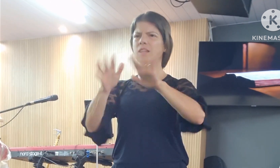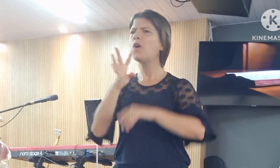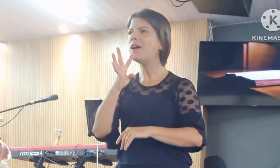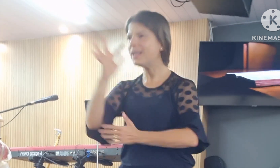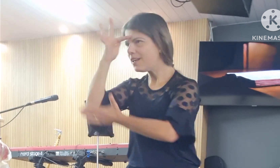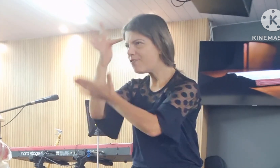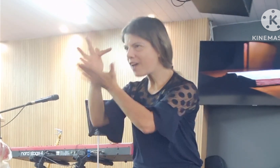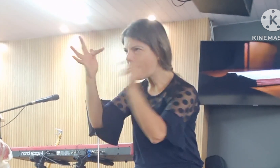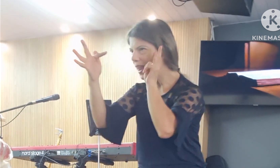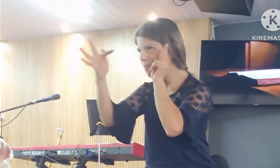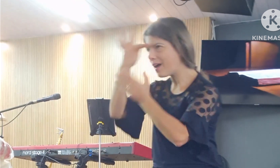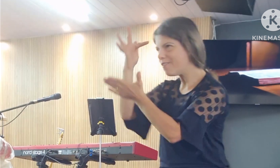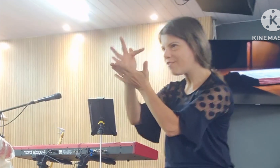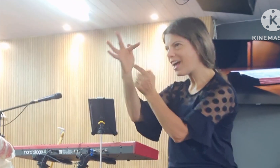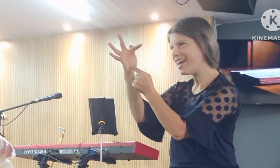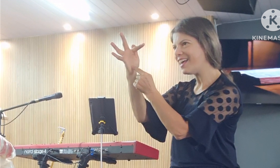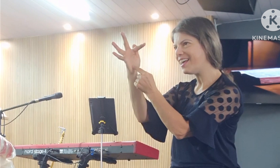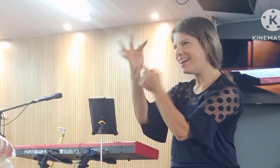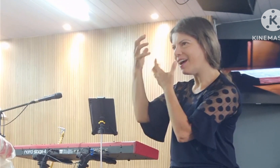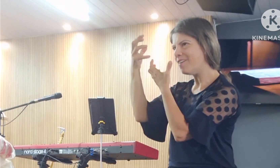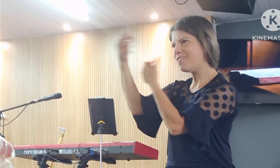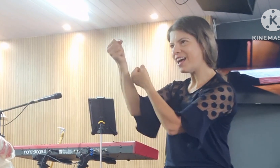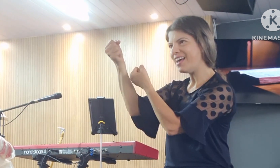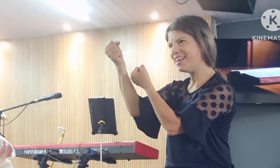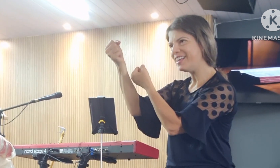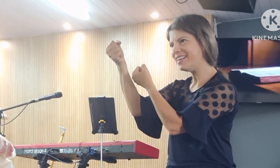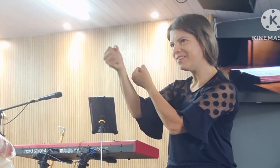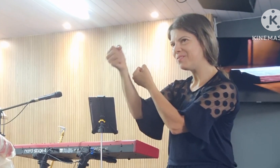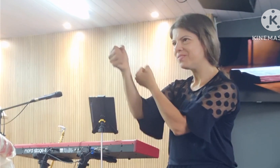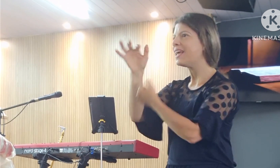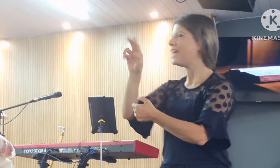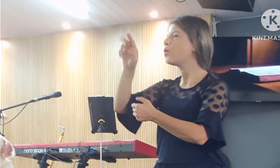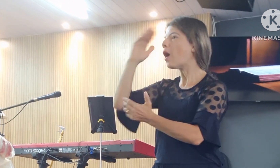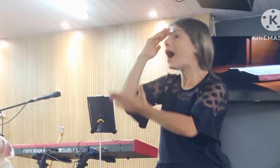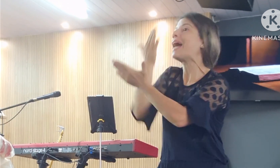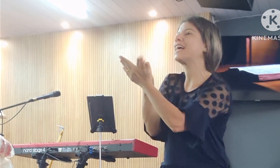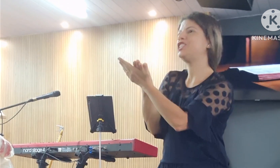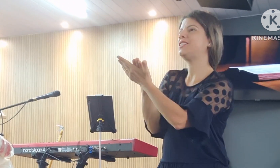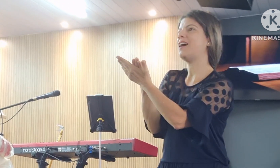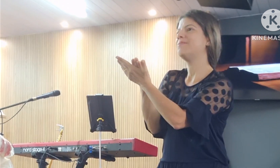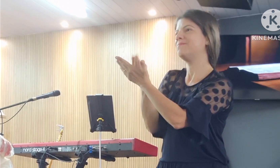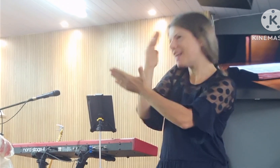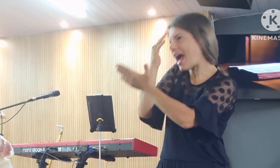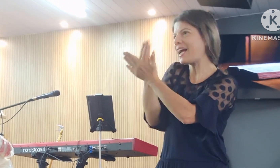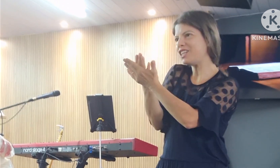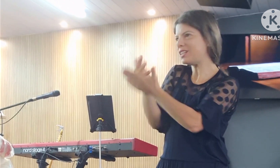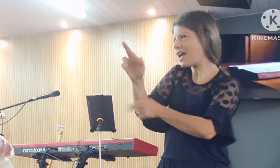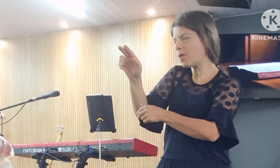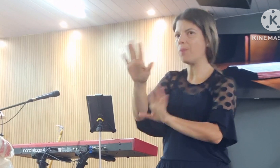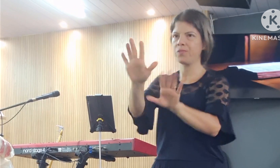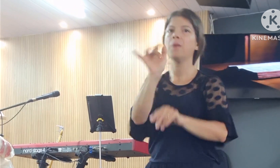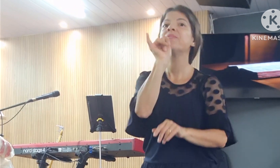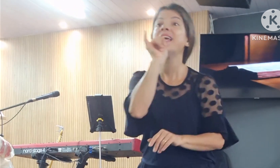Fé é a certeza de que aquilo que é meu, mesmo que eu não esteja